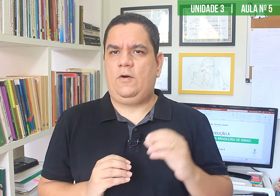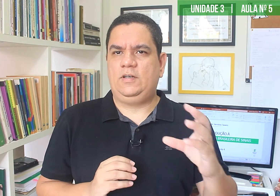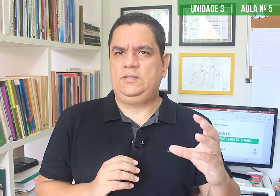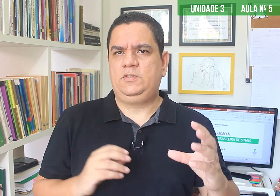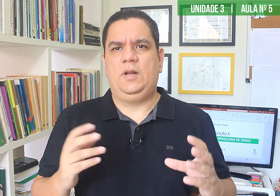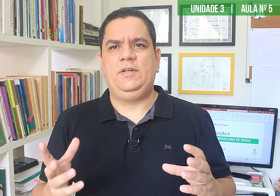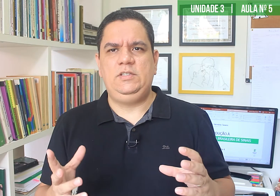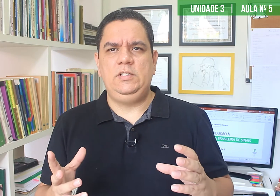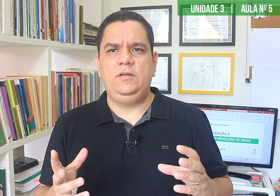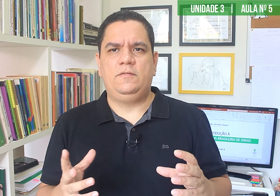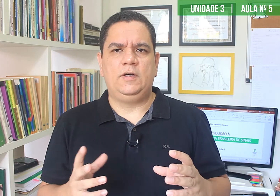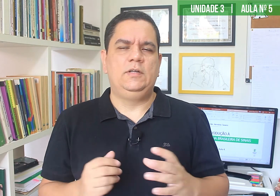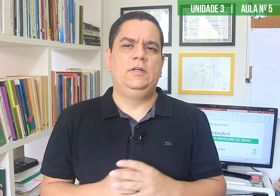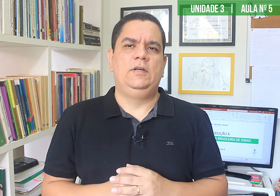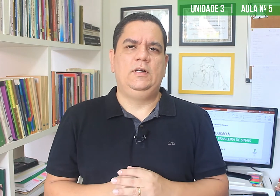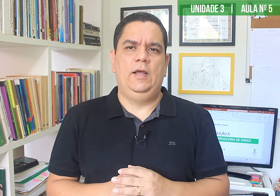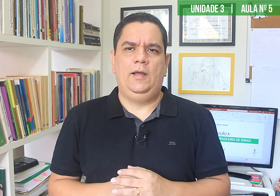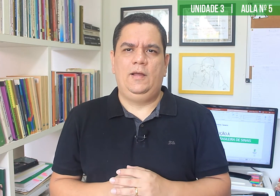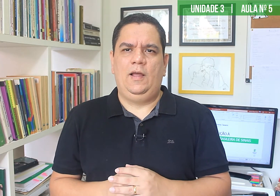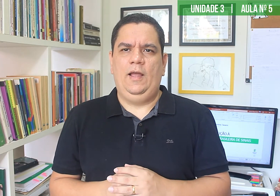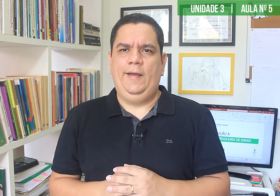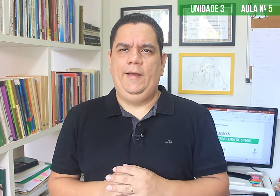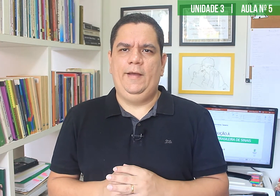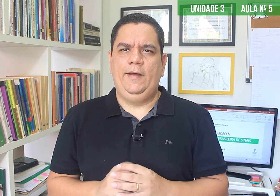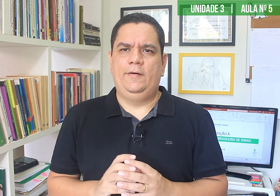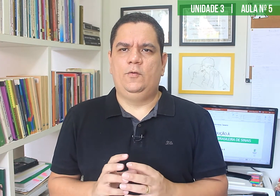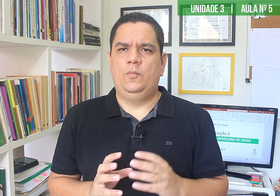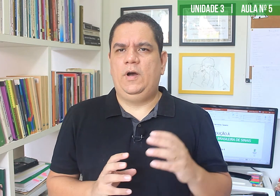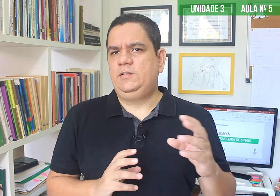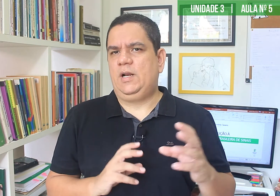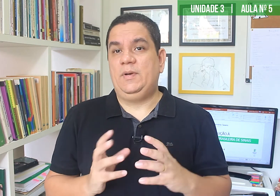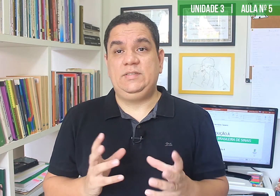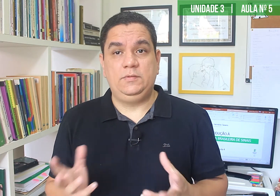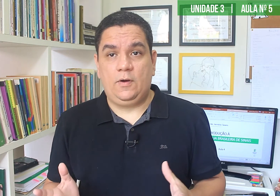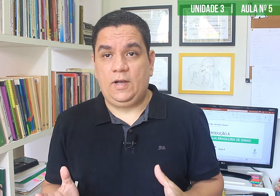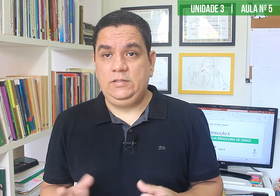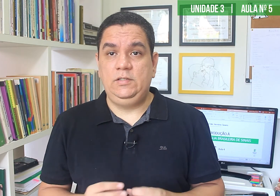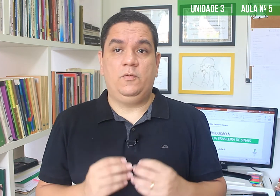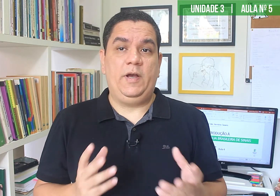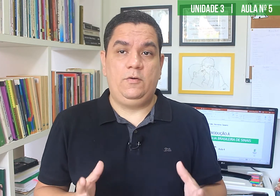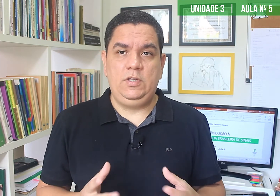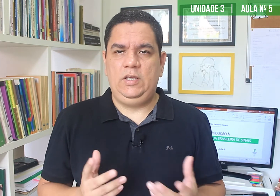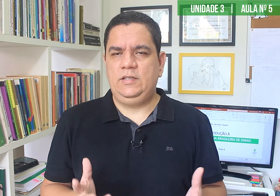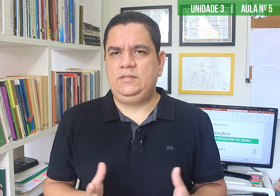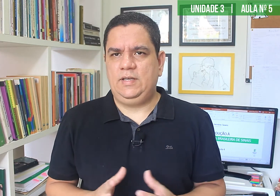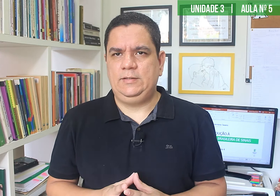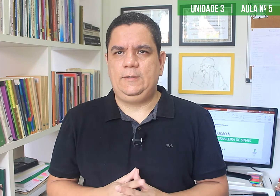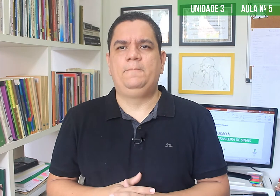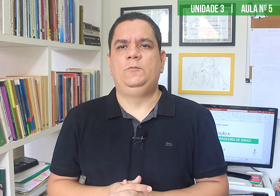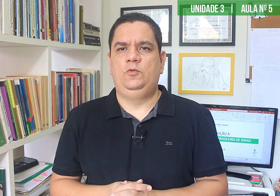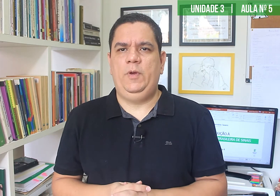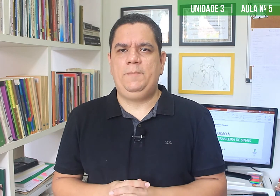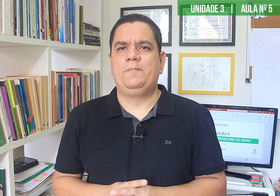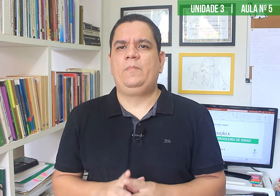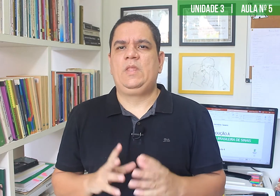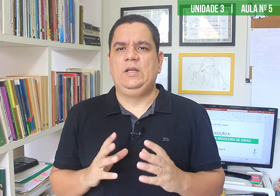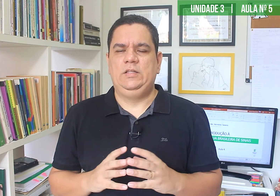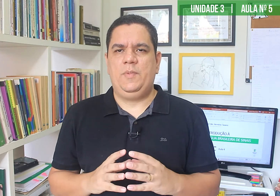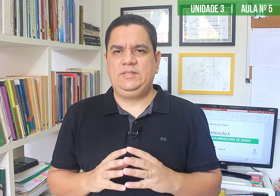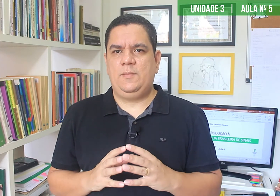interrogação exclamativa, né? Ou uma exclamação interrogativa, uma ironia, etc. Tudo bem? Então, basicamente,